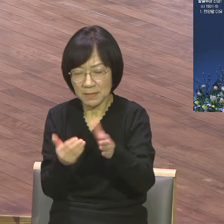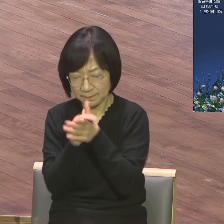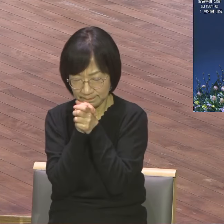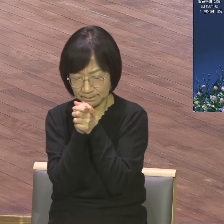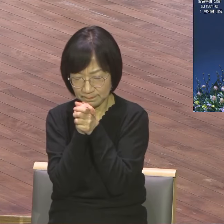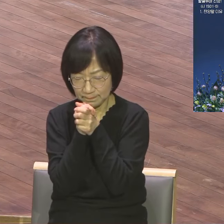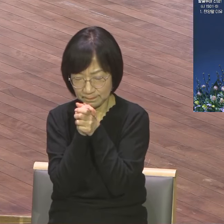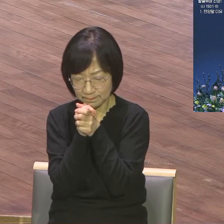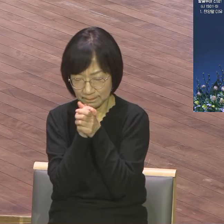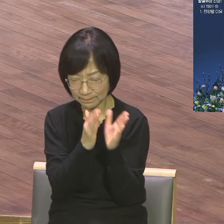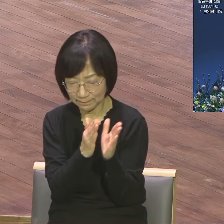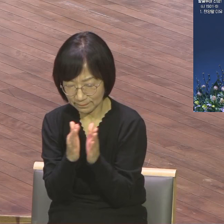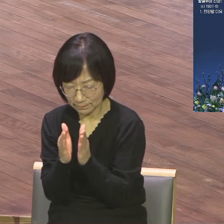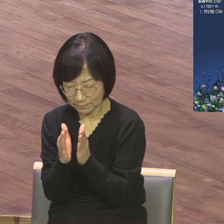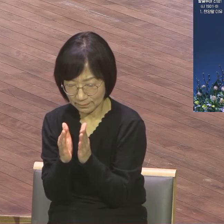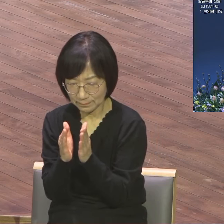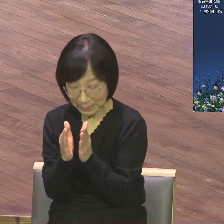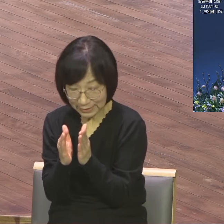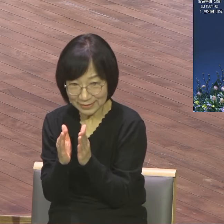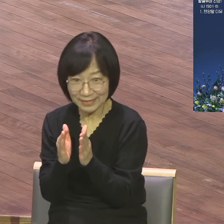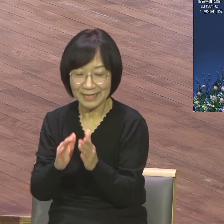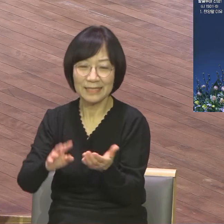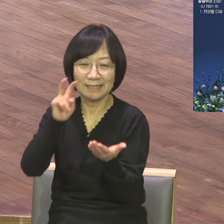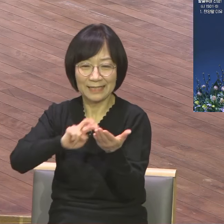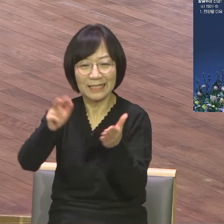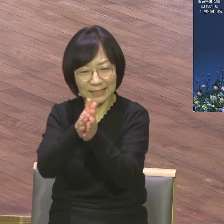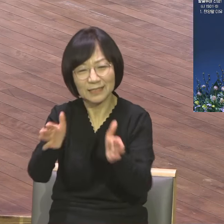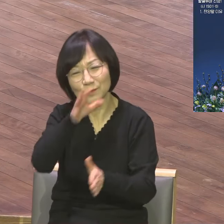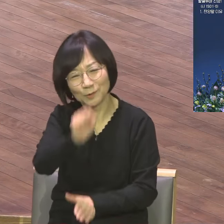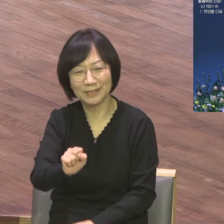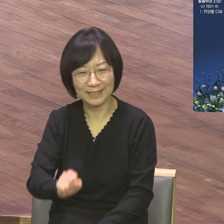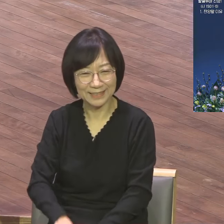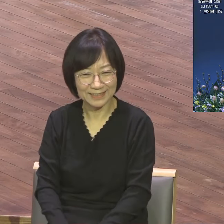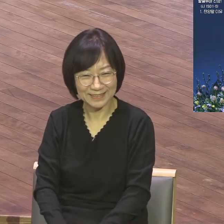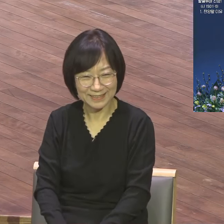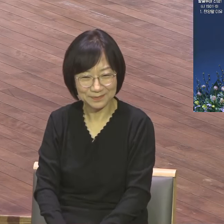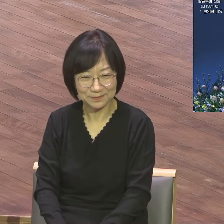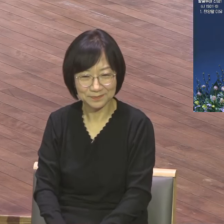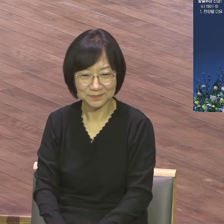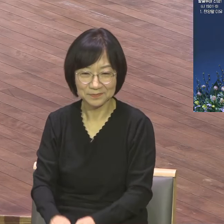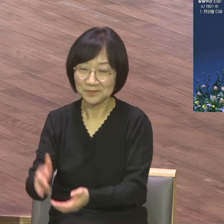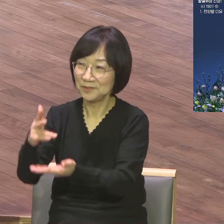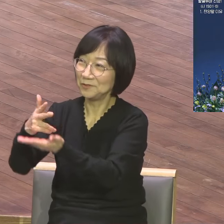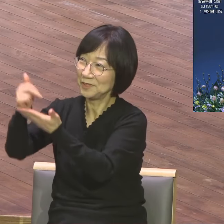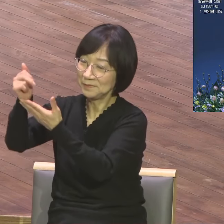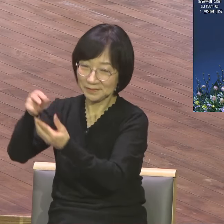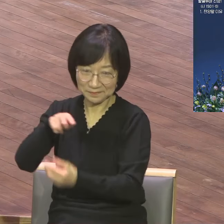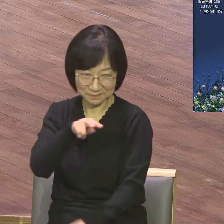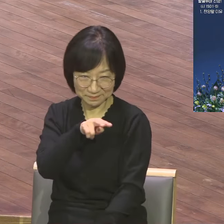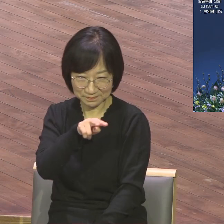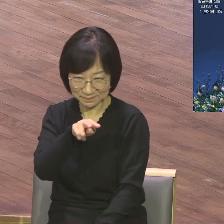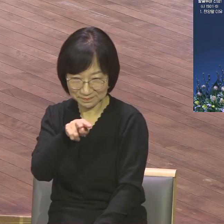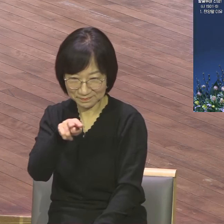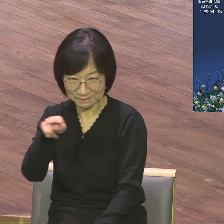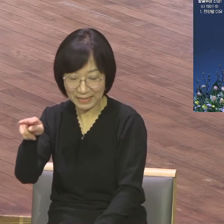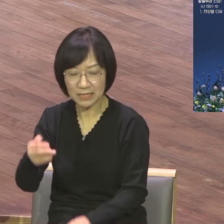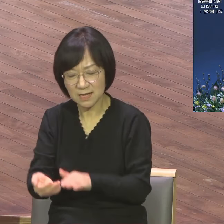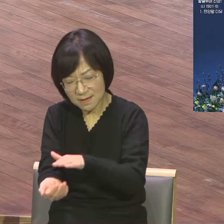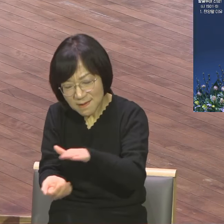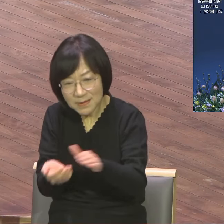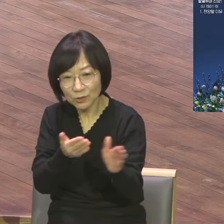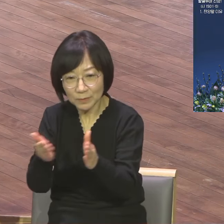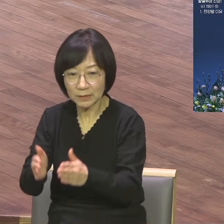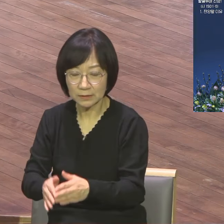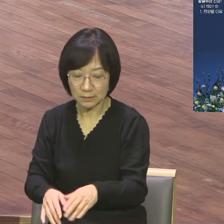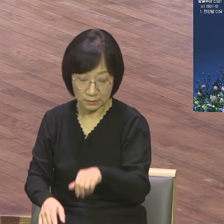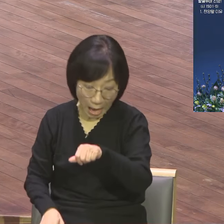미리 3, 40분 전에 나와서 기도를 다 준비하는 그 모습 한 주님 보시잖아요. 미리 준비했어요. 미리